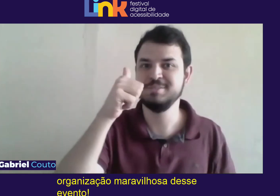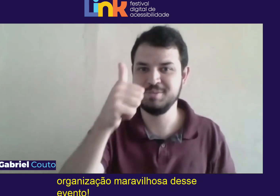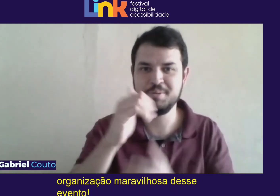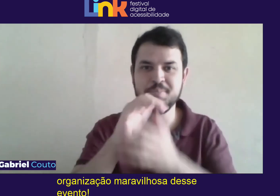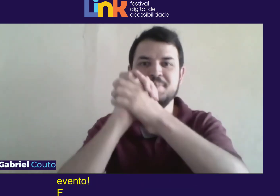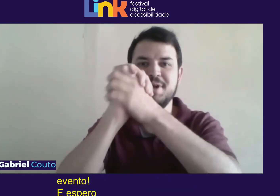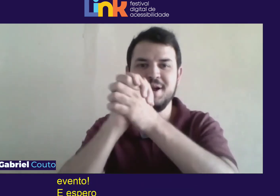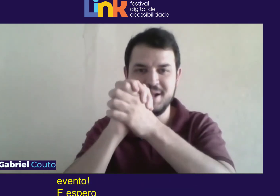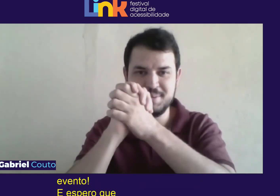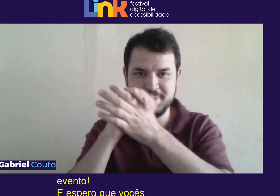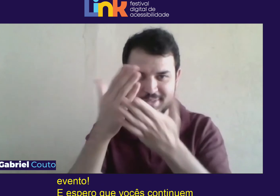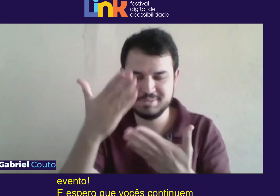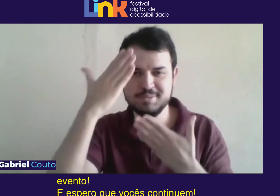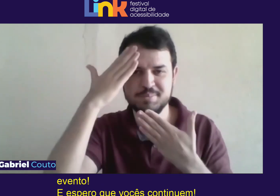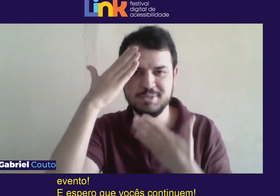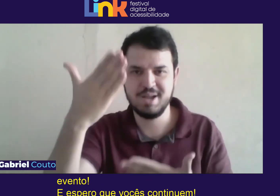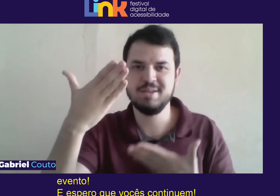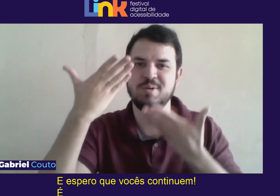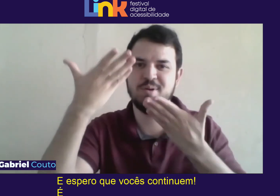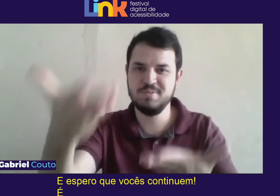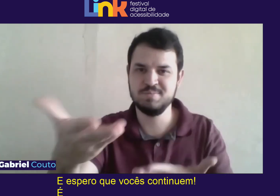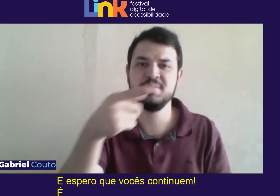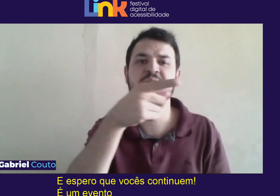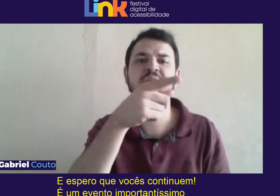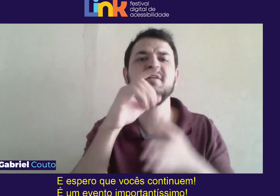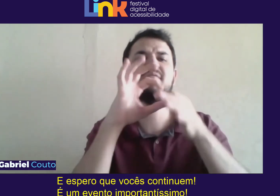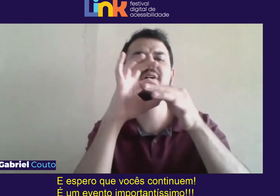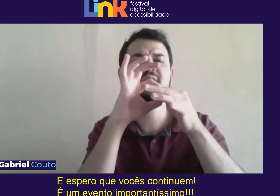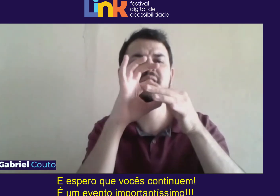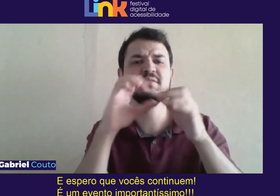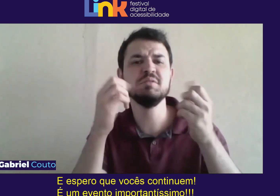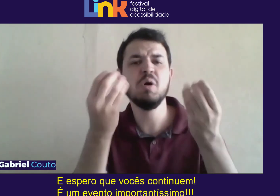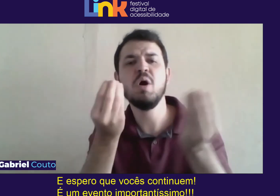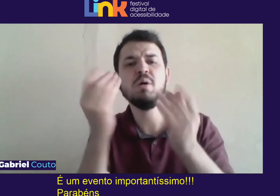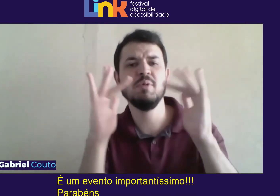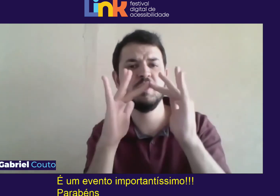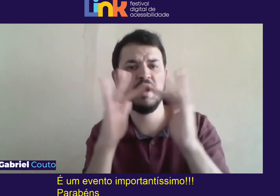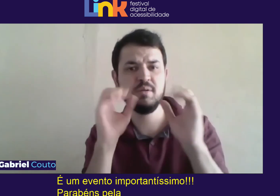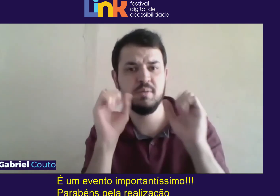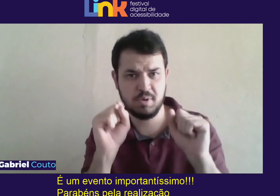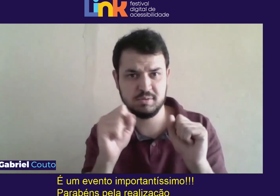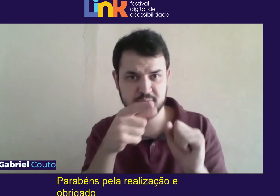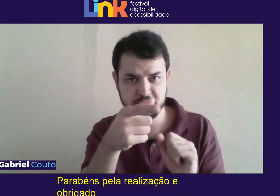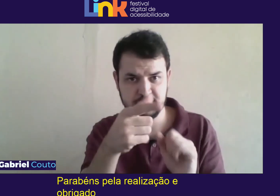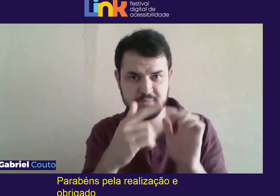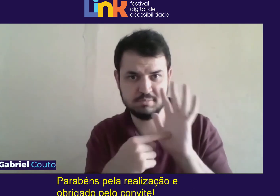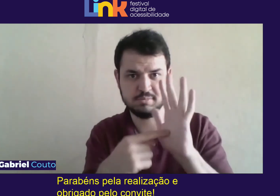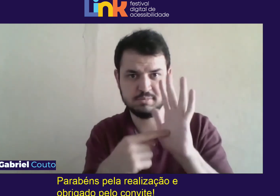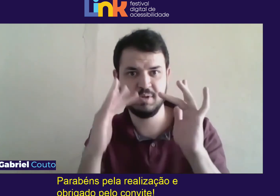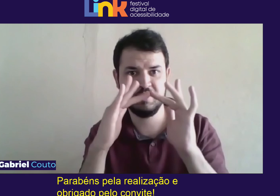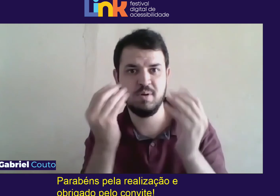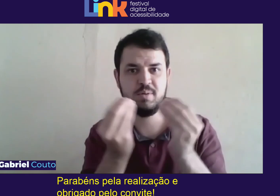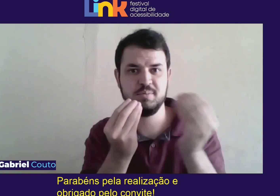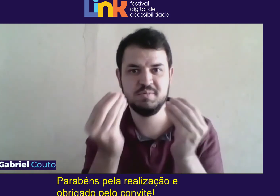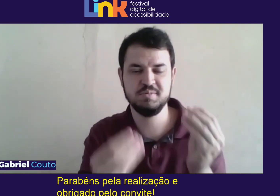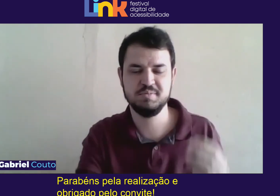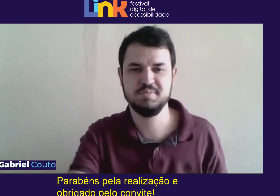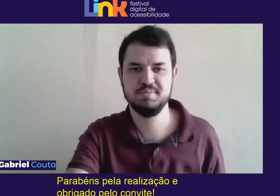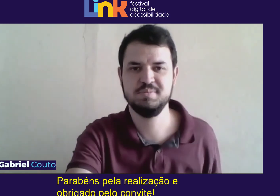evento importantíssimo. Parabéns pela realização e obrigado pelo convite. Eu vou passar o contato da FENEIS,